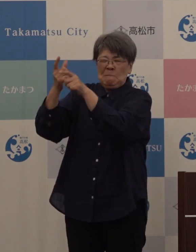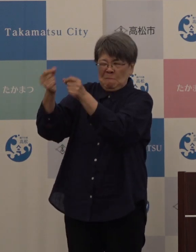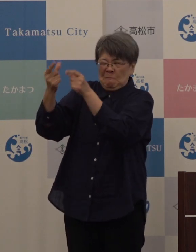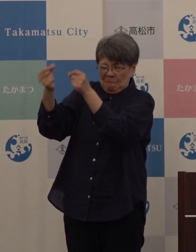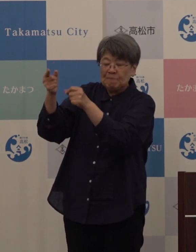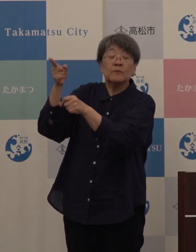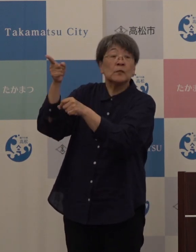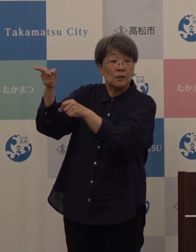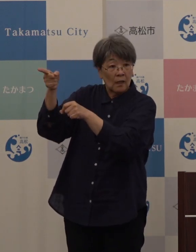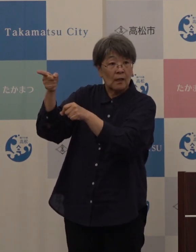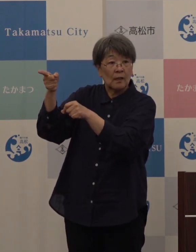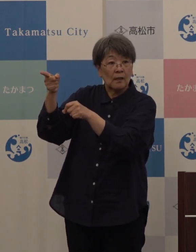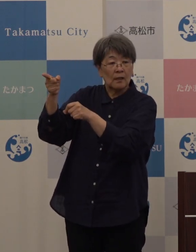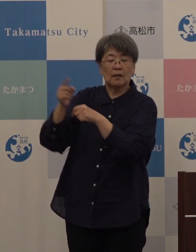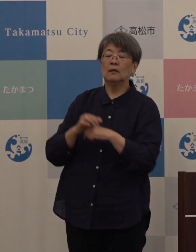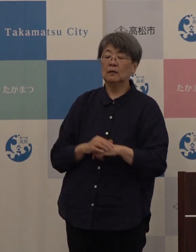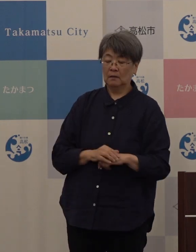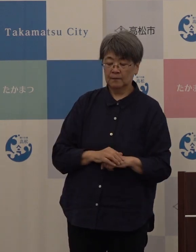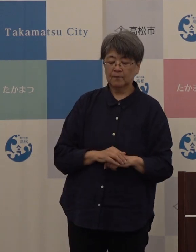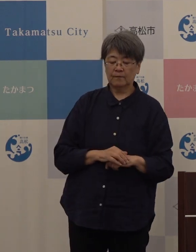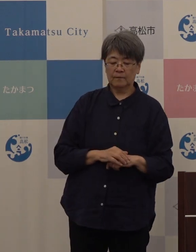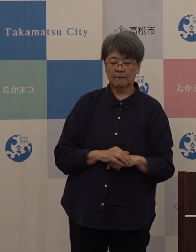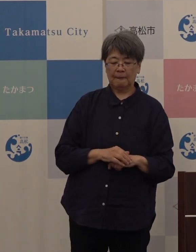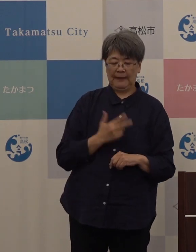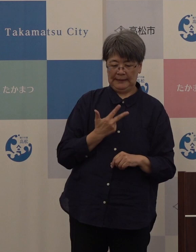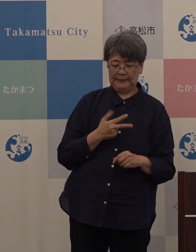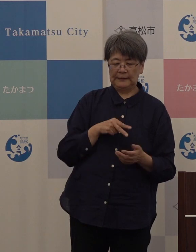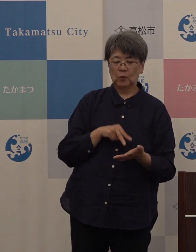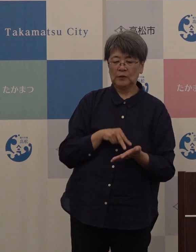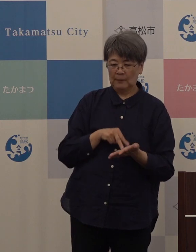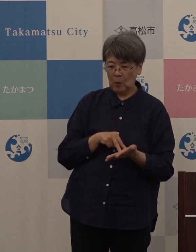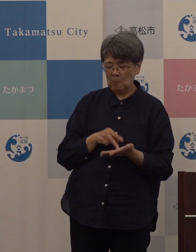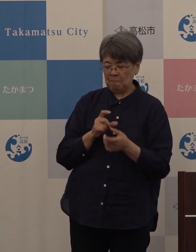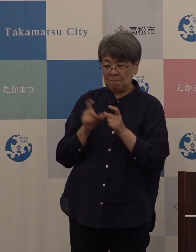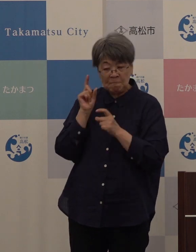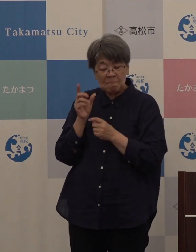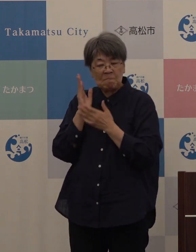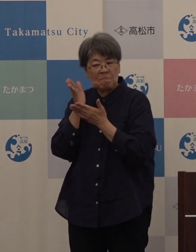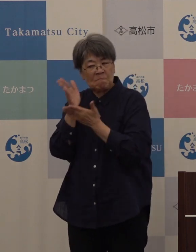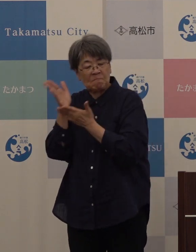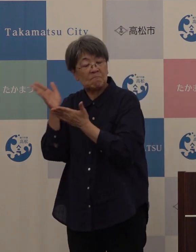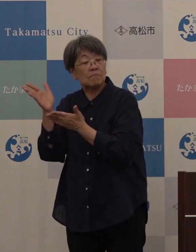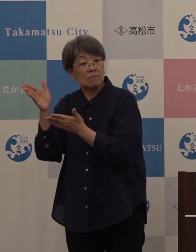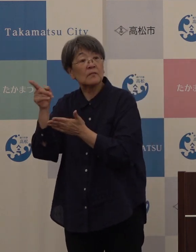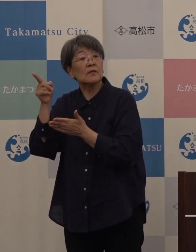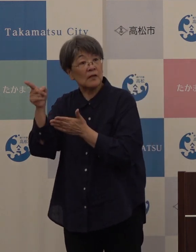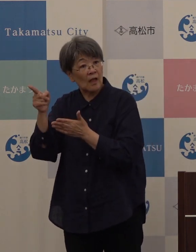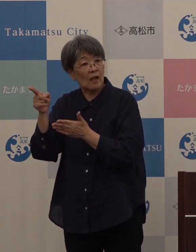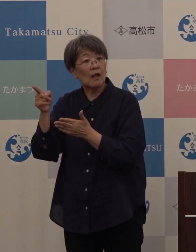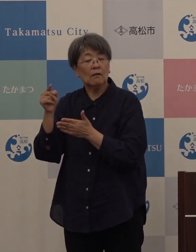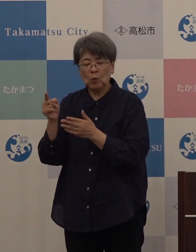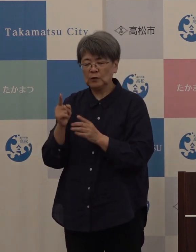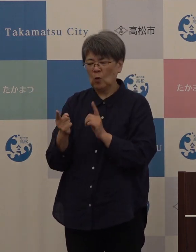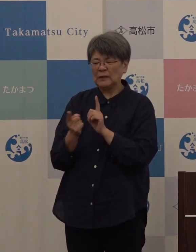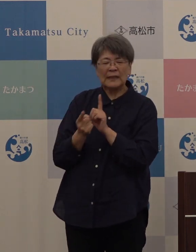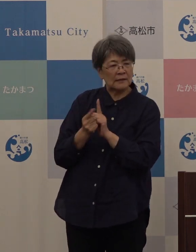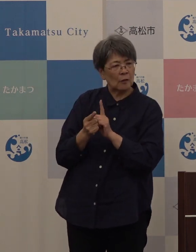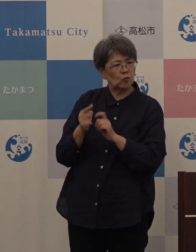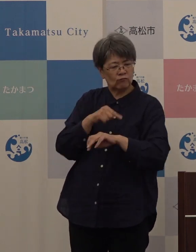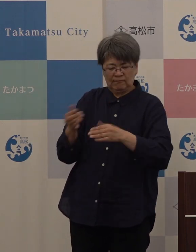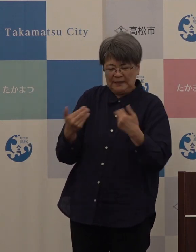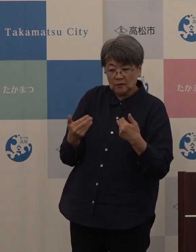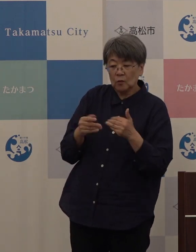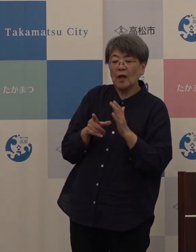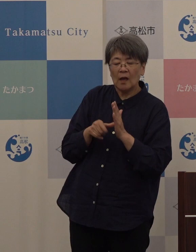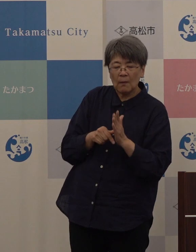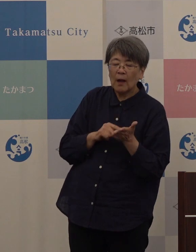まあ、必要とあればその市としても聞き取り等を行いながら、あるいは何らかの対策が必要であればそれを申し入れていく